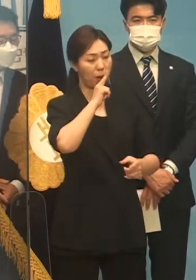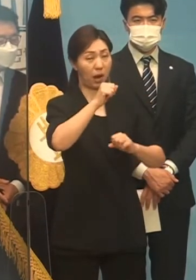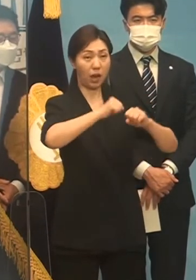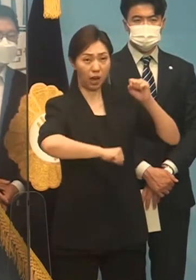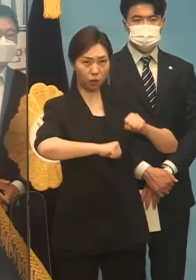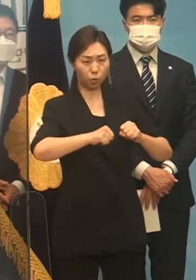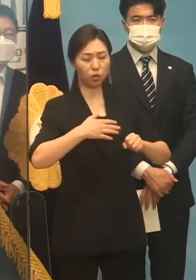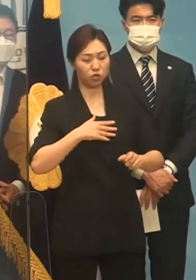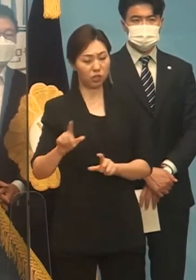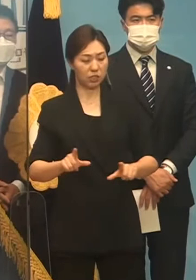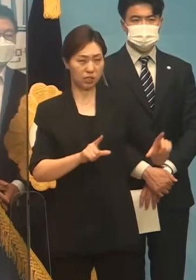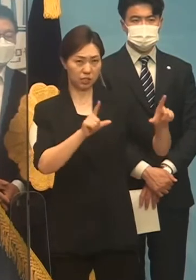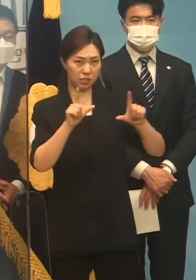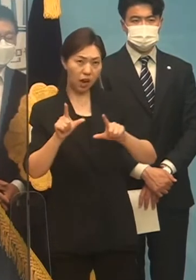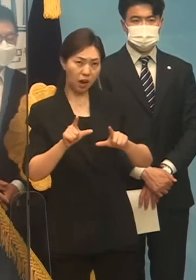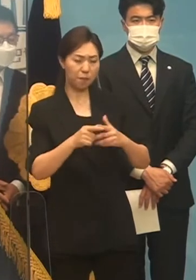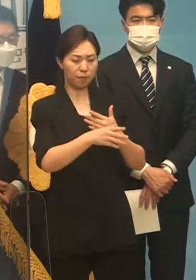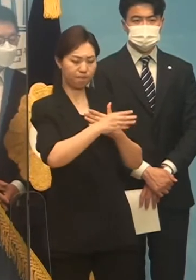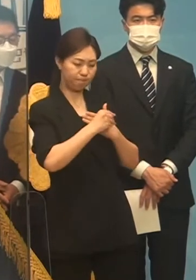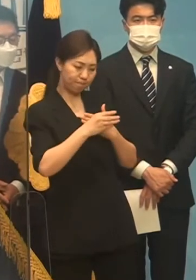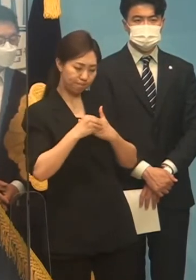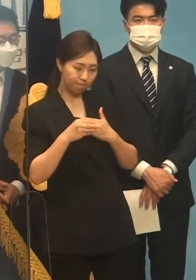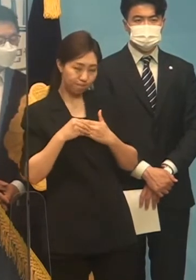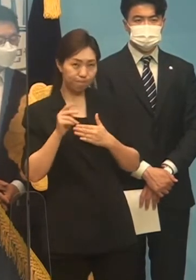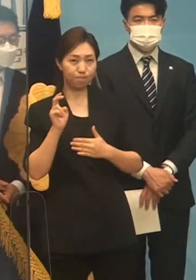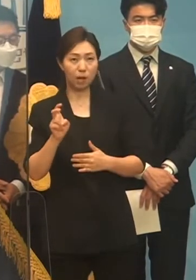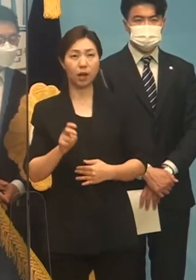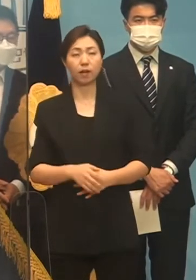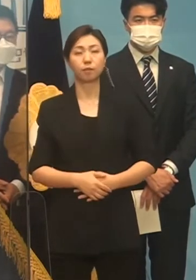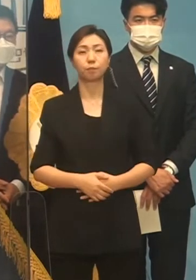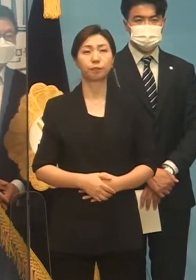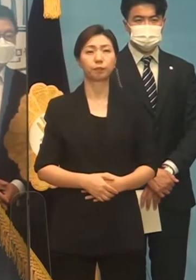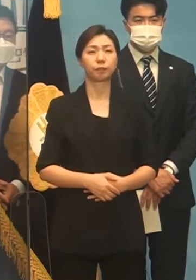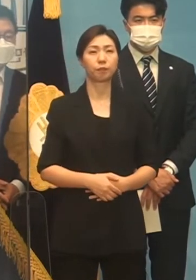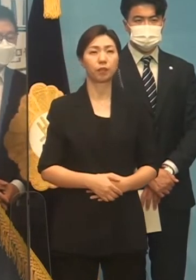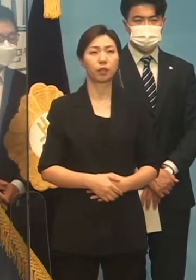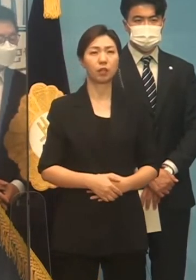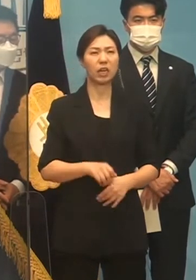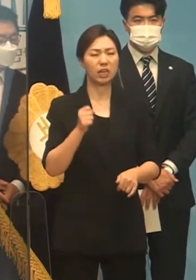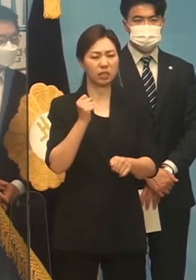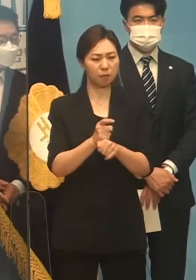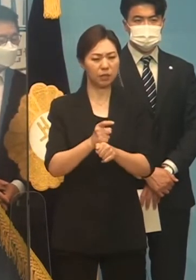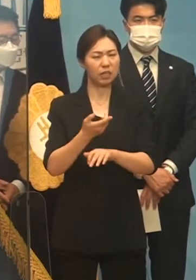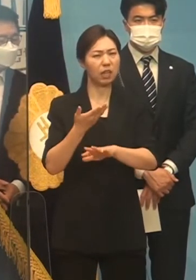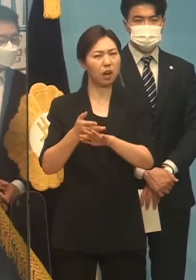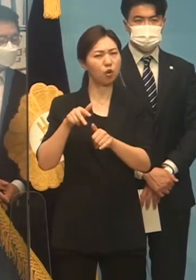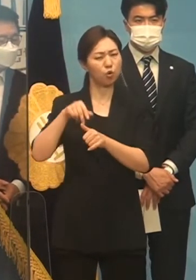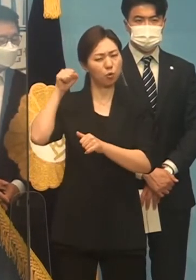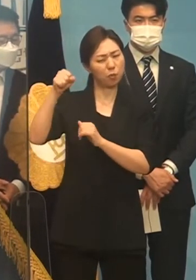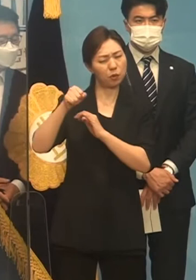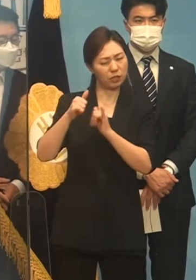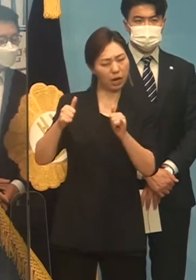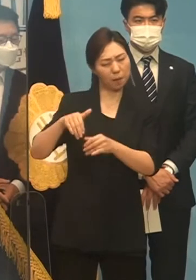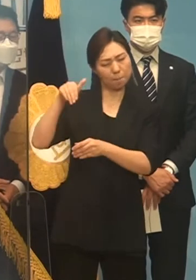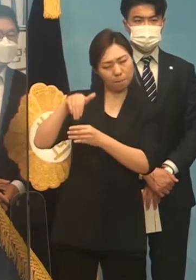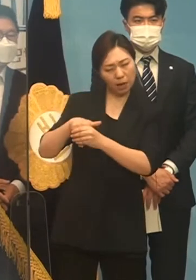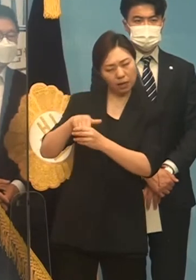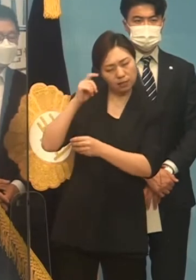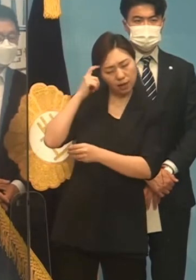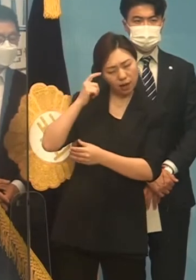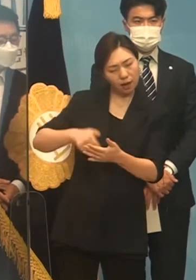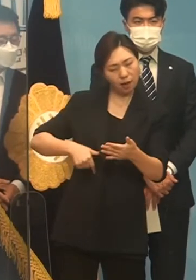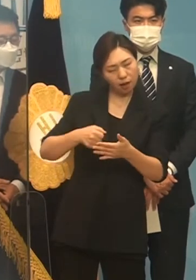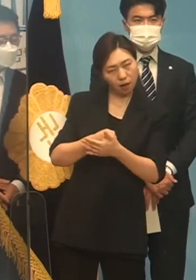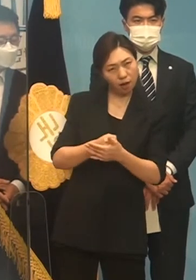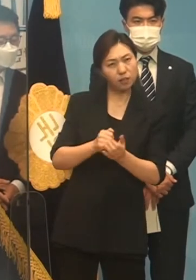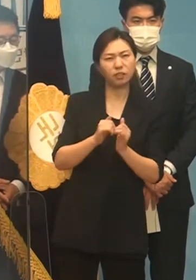우리의 삶에 스며들 것입니다. 이미 다른 후보로 마음을 정하신 선거인단과 당원들도 계십니다.